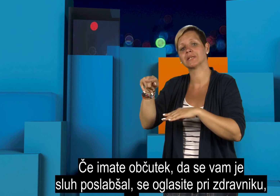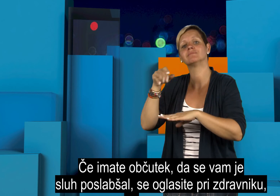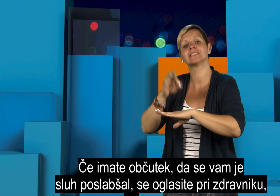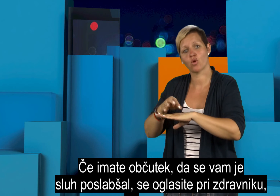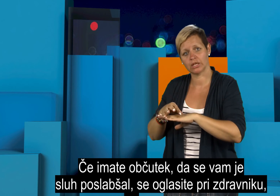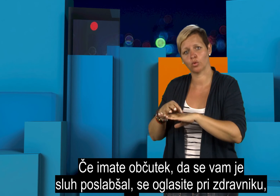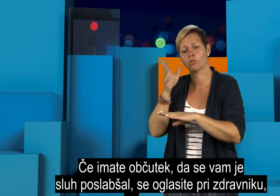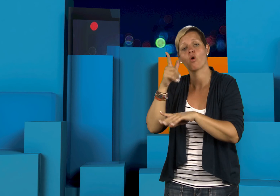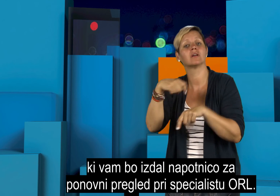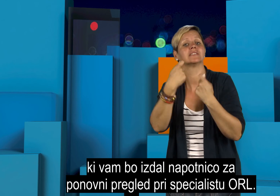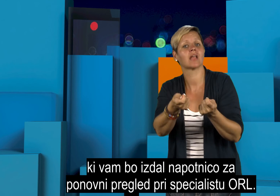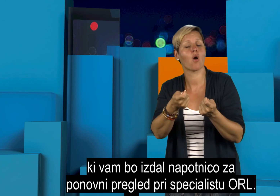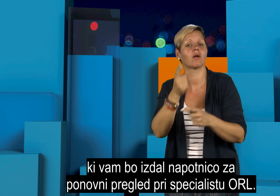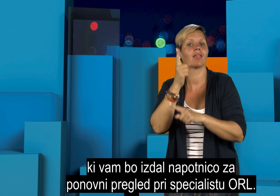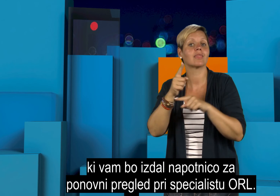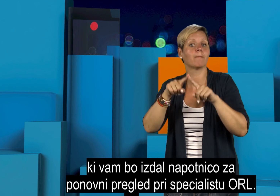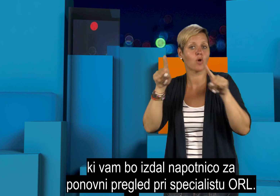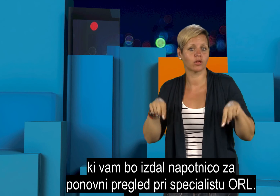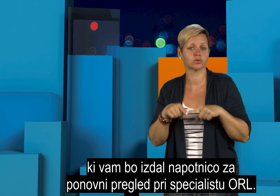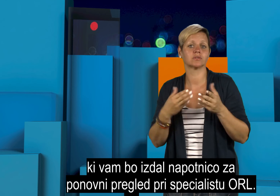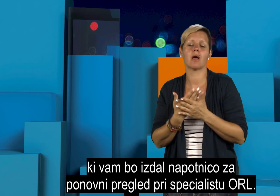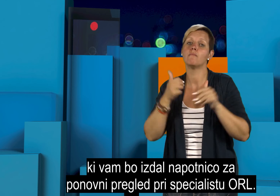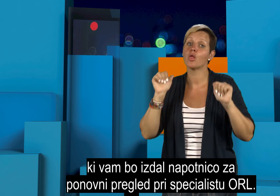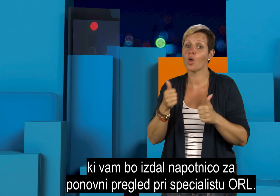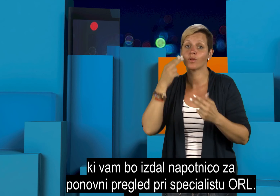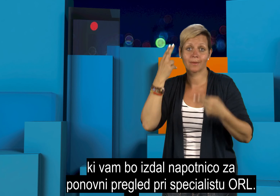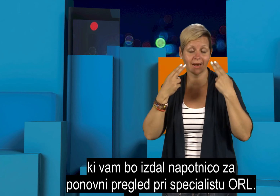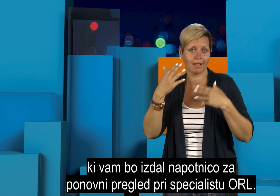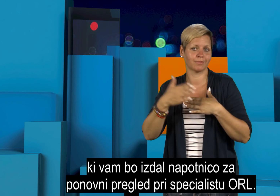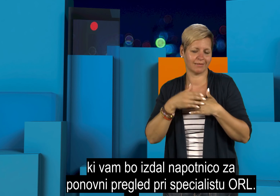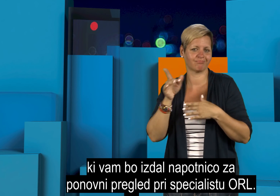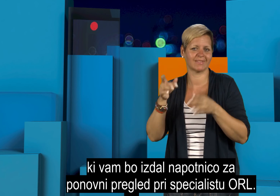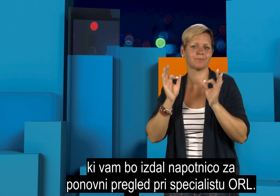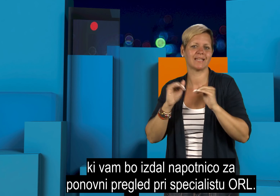zdravniku, ki vam bo izdal napotnico za ponovni pregled pri specialistu ORL.